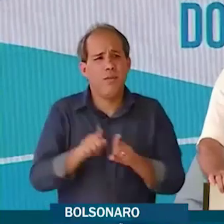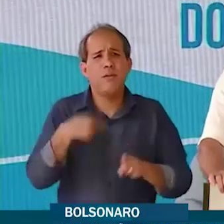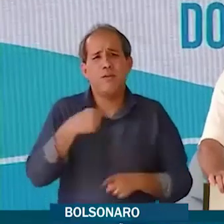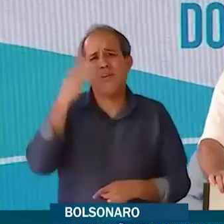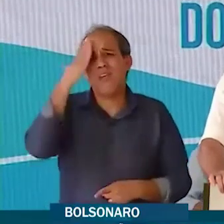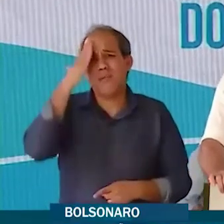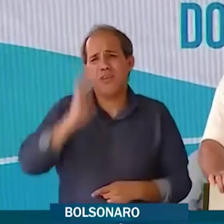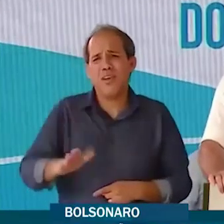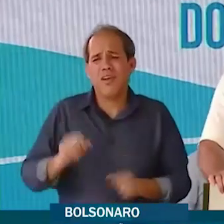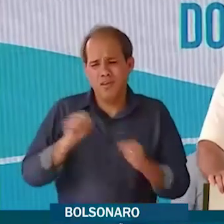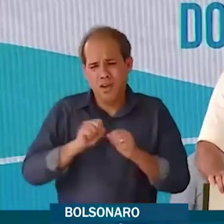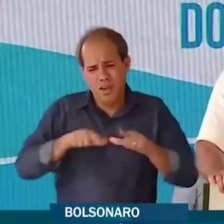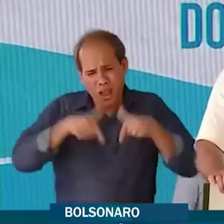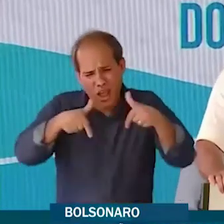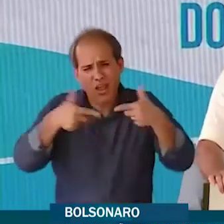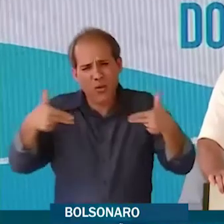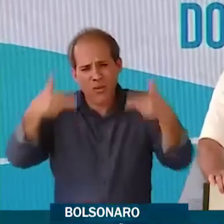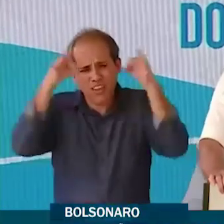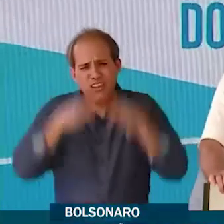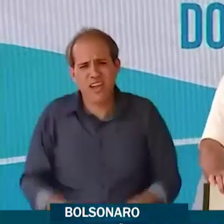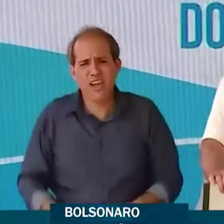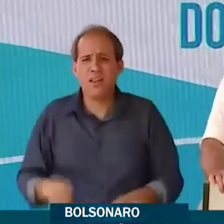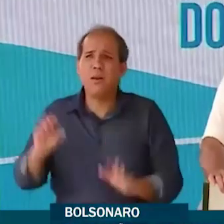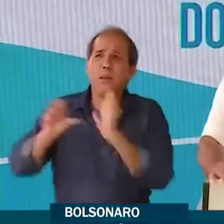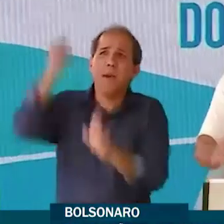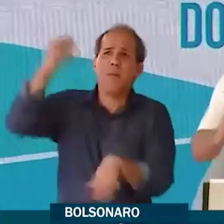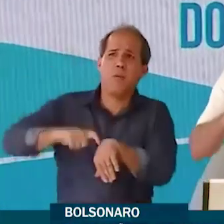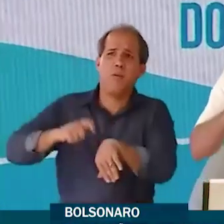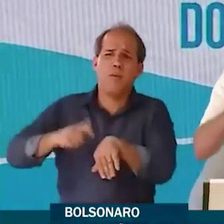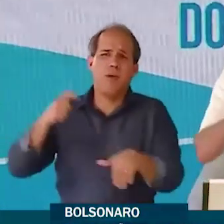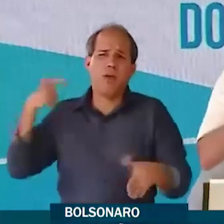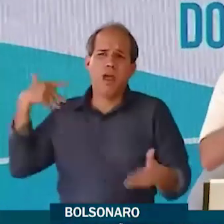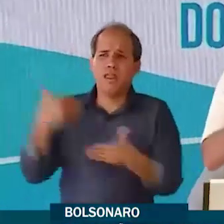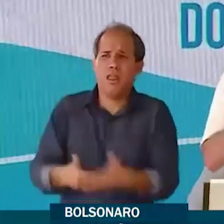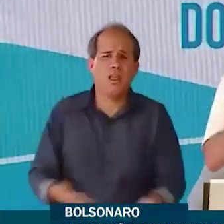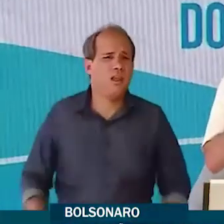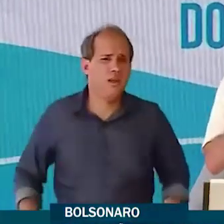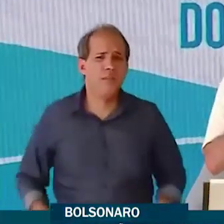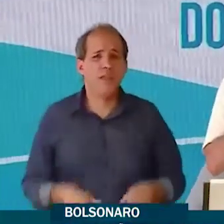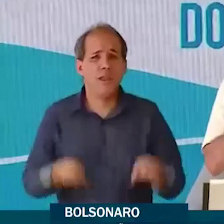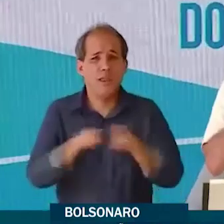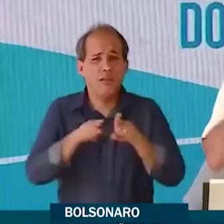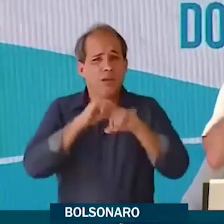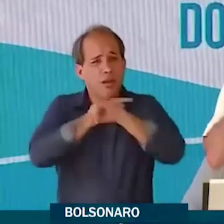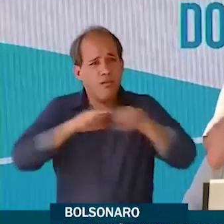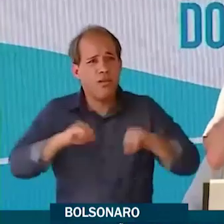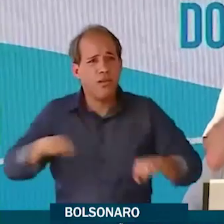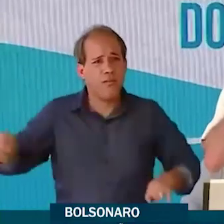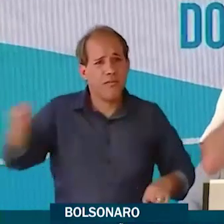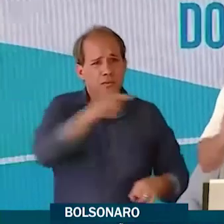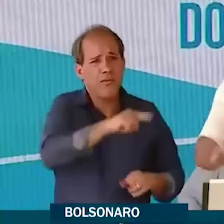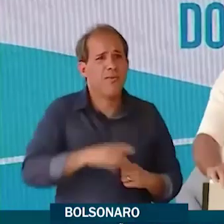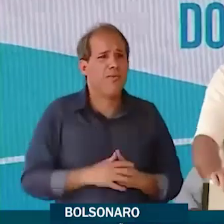sabemos que fizemos a coisa certa quer dizer vó